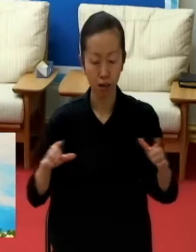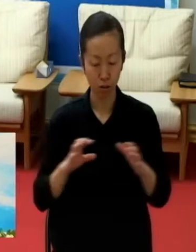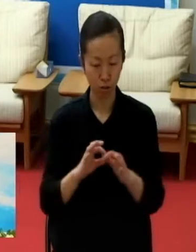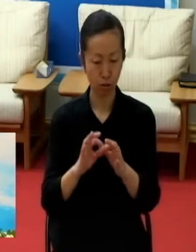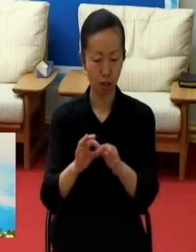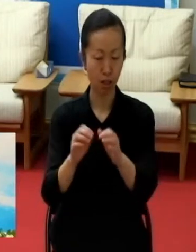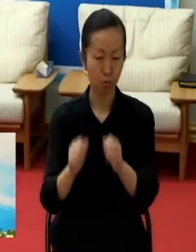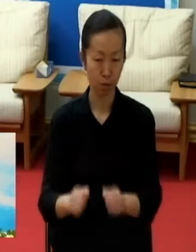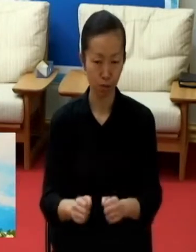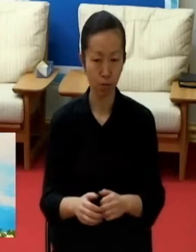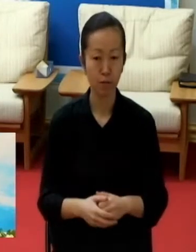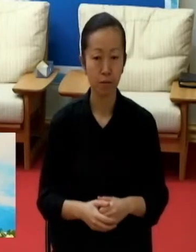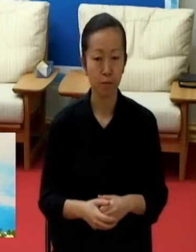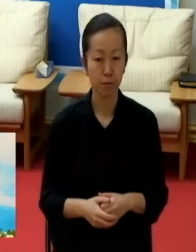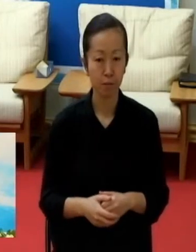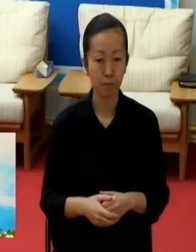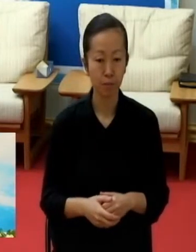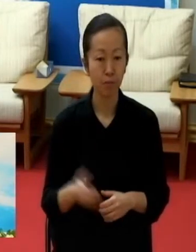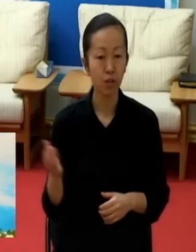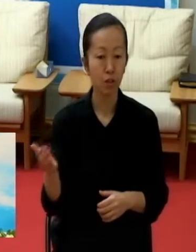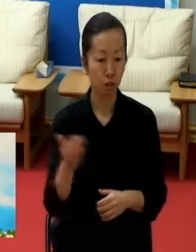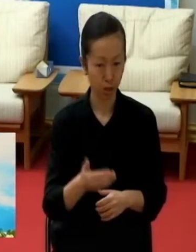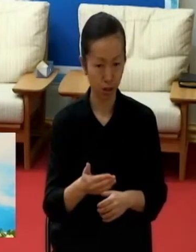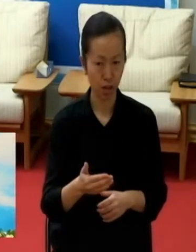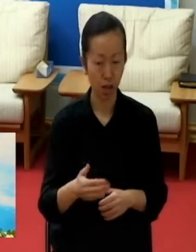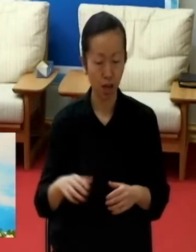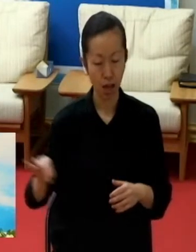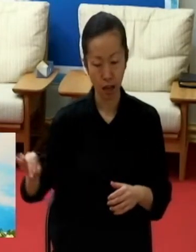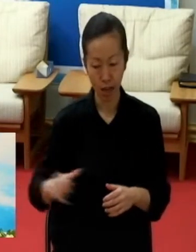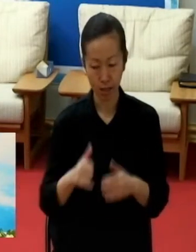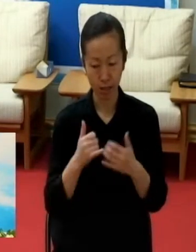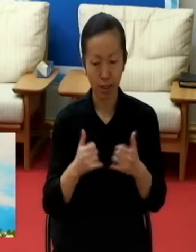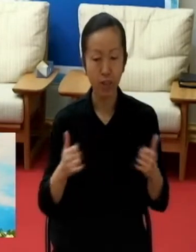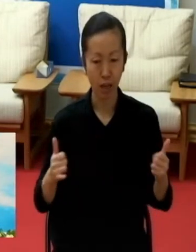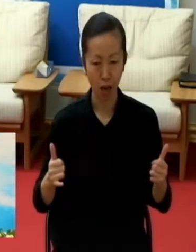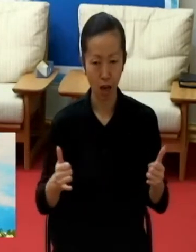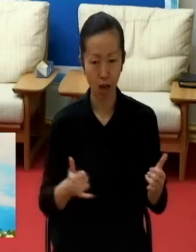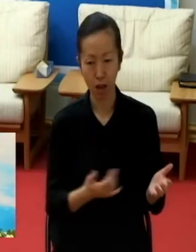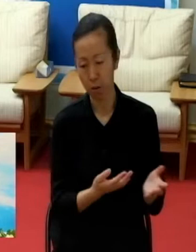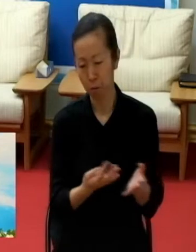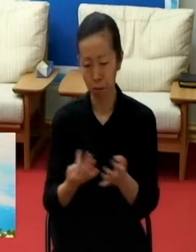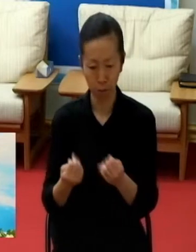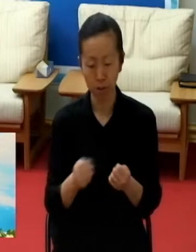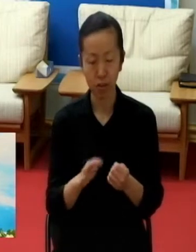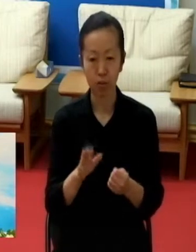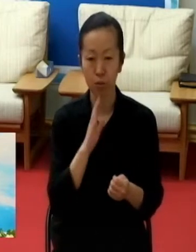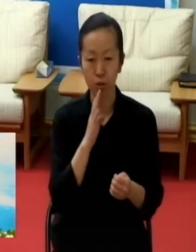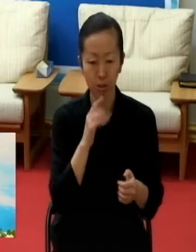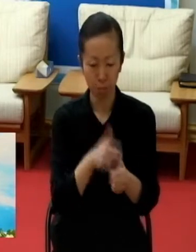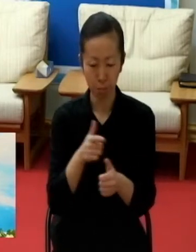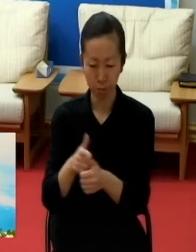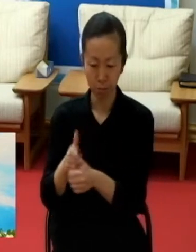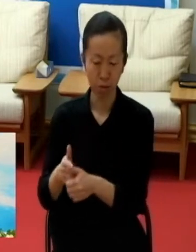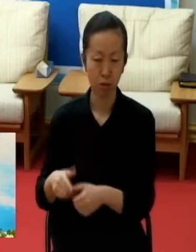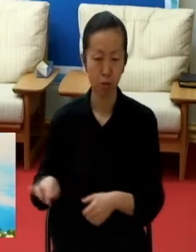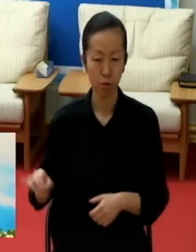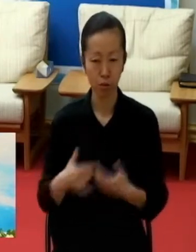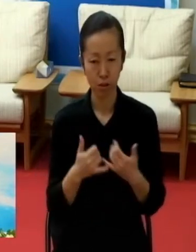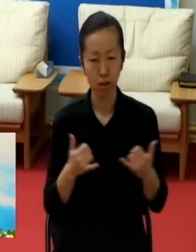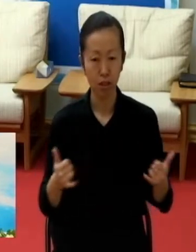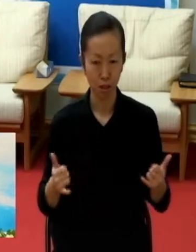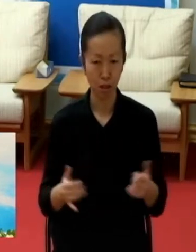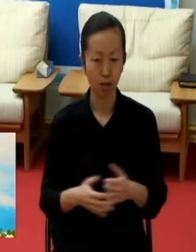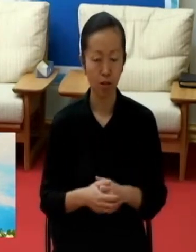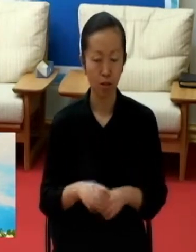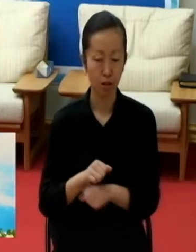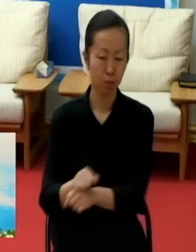그리고 범죄가 급증하죠. そして犯罪も増えています。 그리고 요즘 옛날 같아서는요